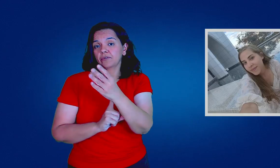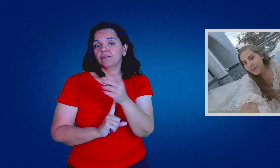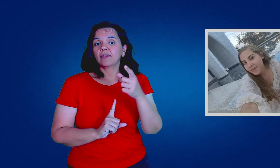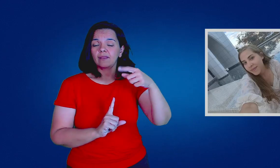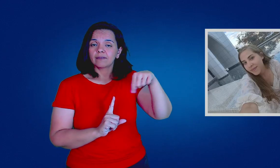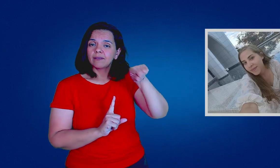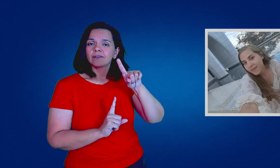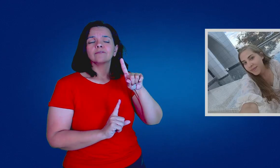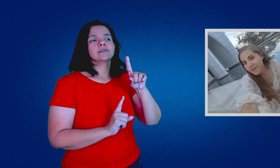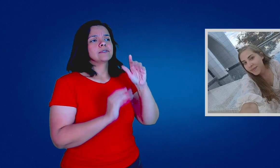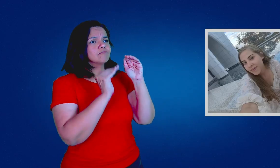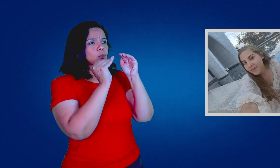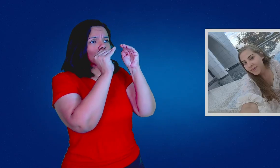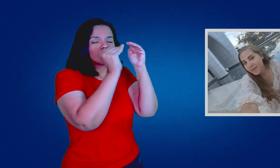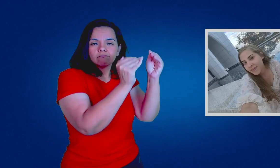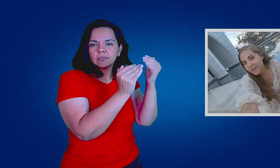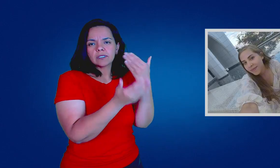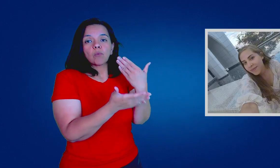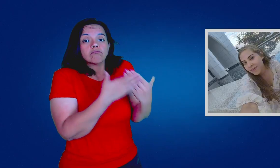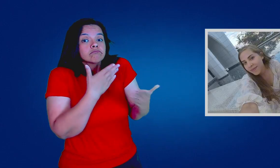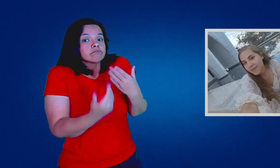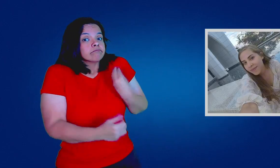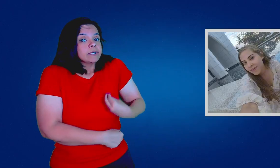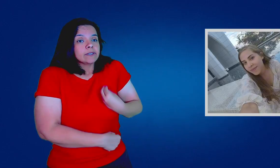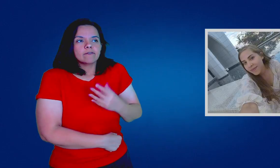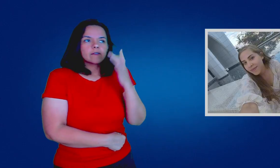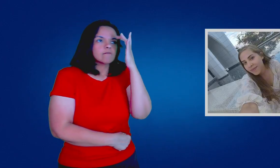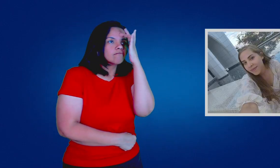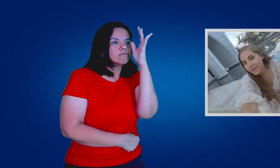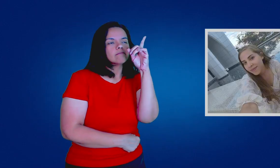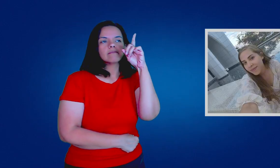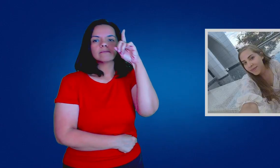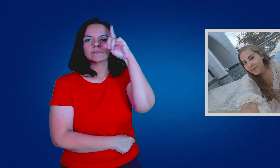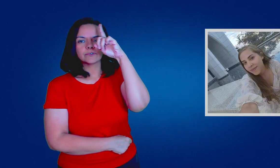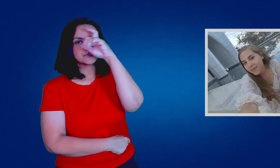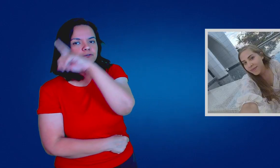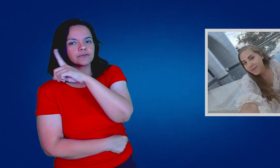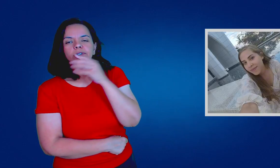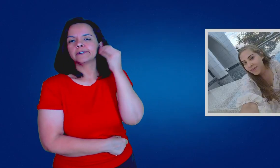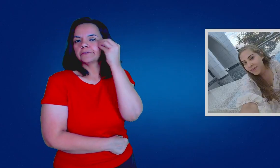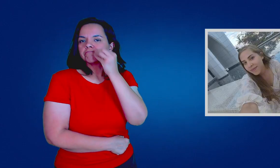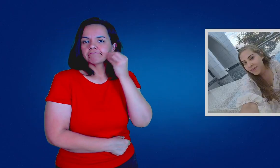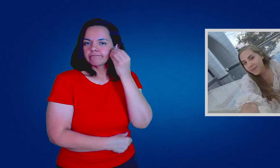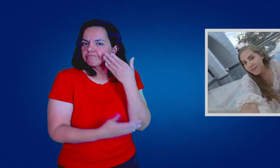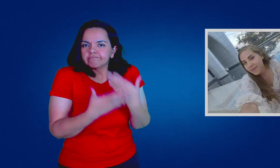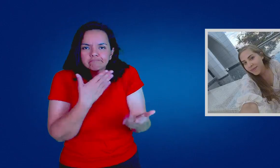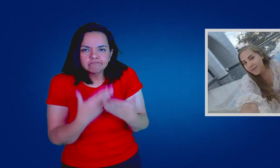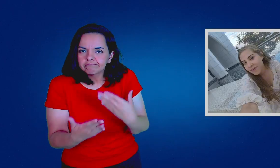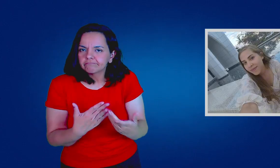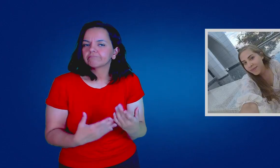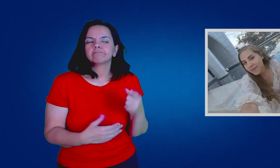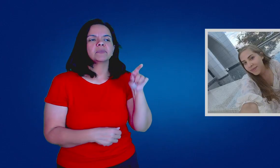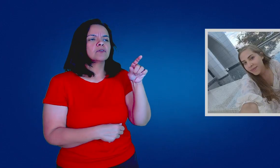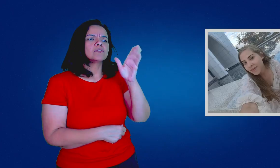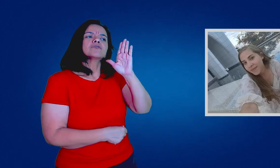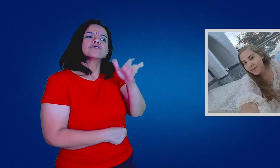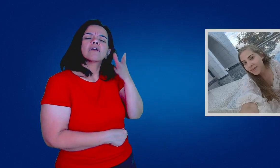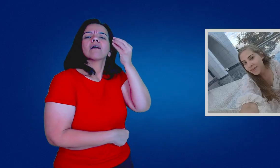você ouviu o conselho dos profetas, independente do que você estava vivendo nessa época, se era uma época fácil